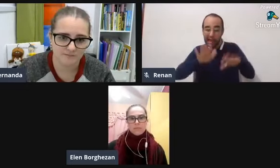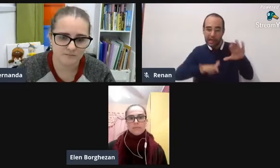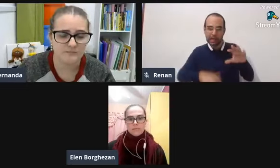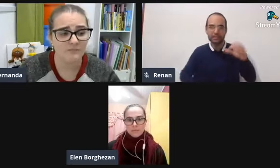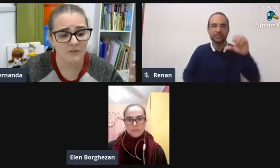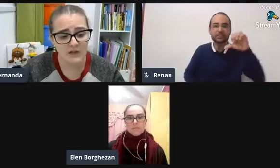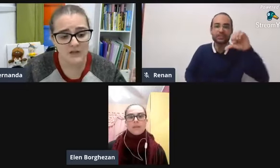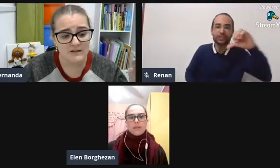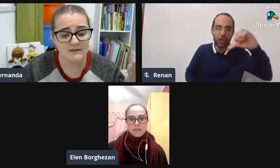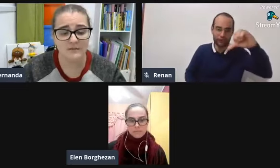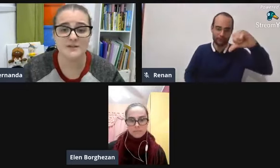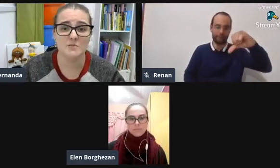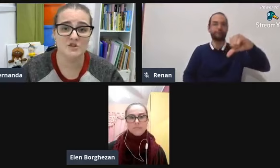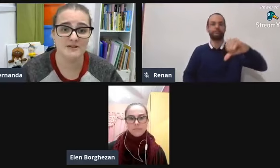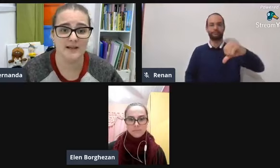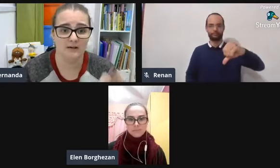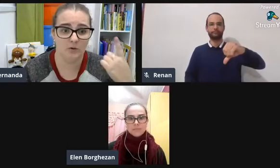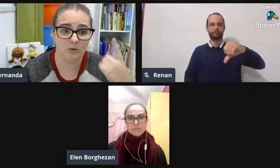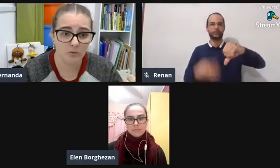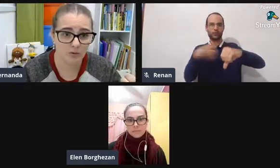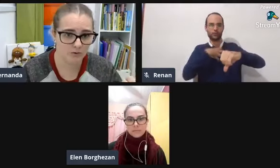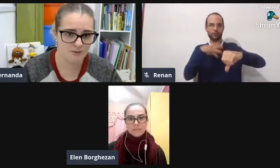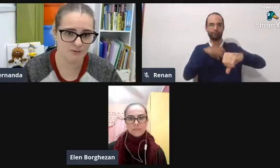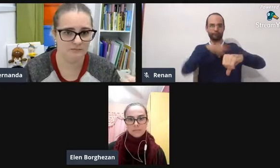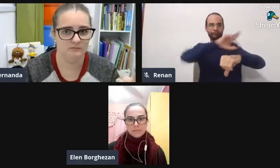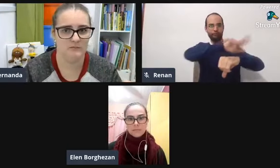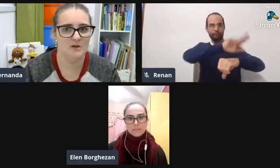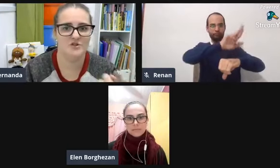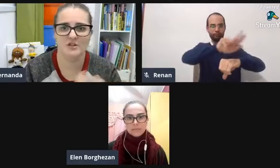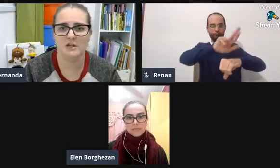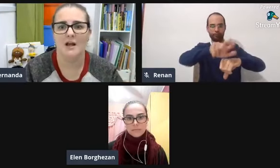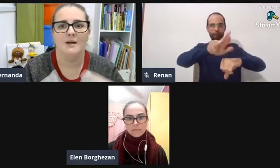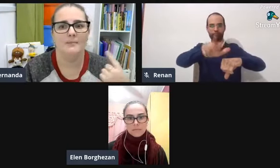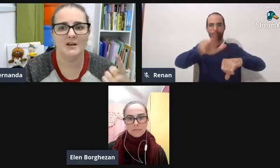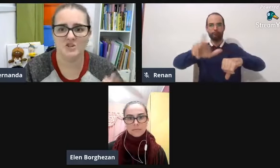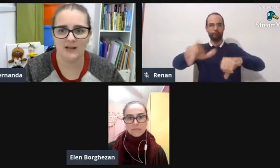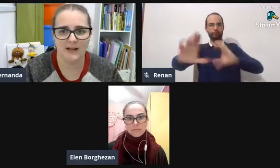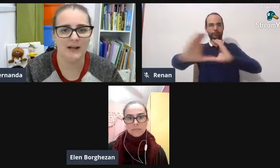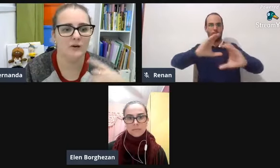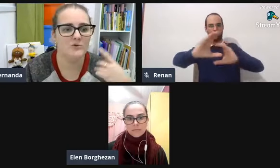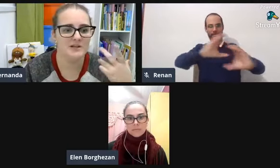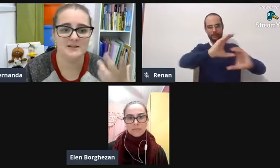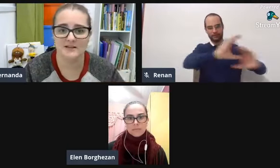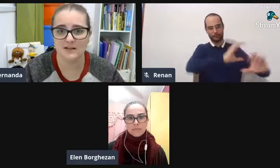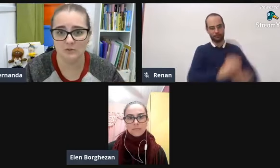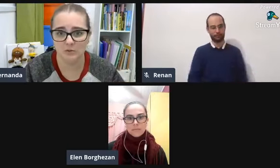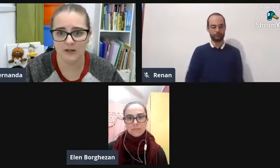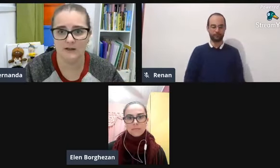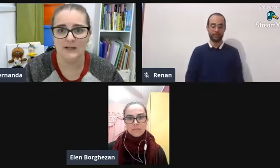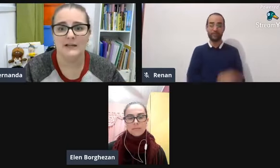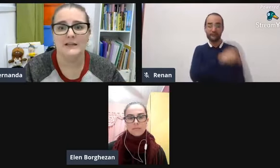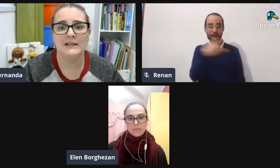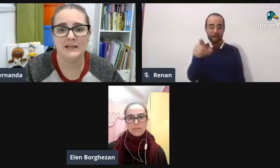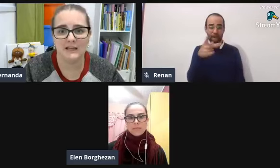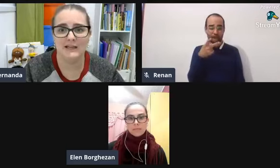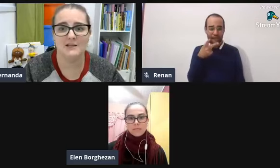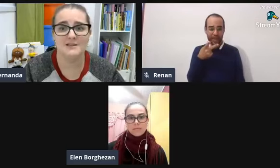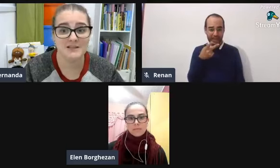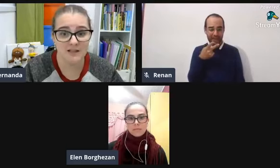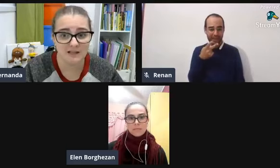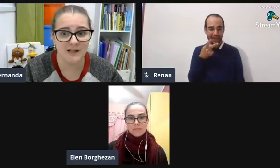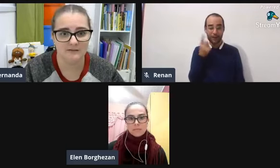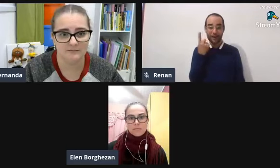surdo-cegueira. Se vocês me disserem um curso de bacharel, de licenciatura,